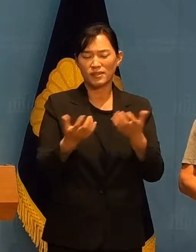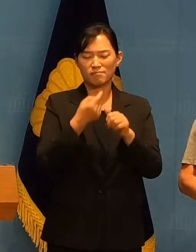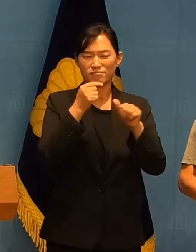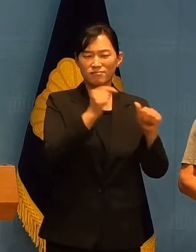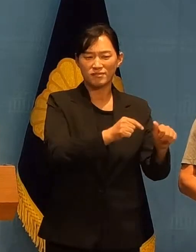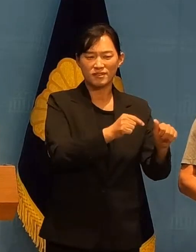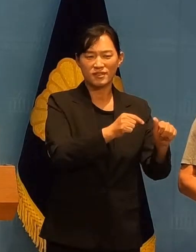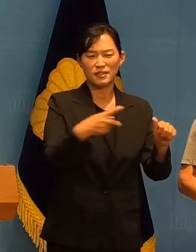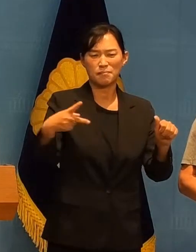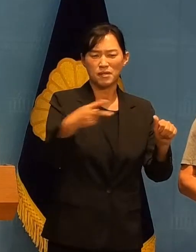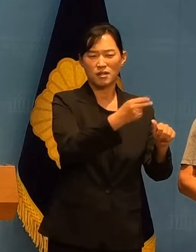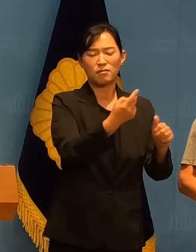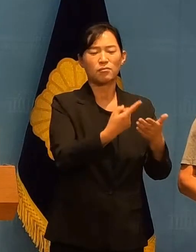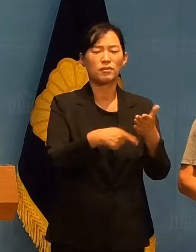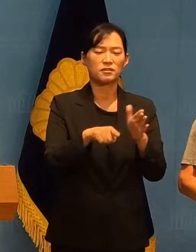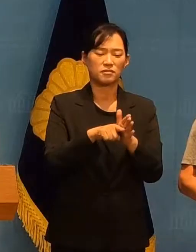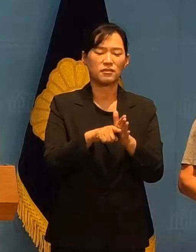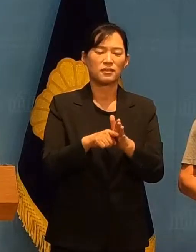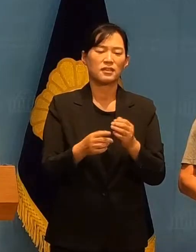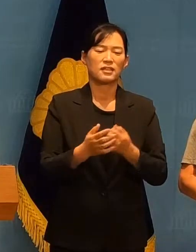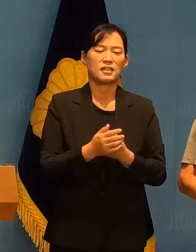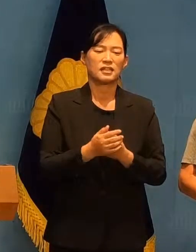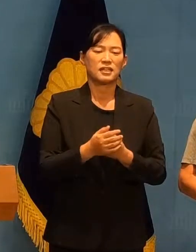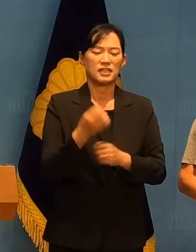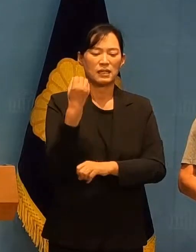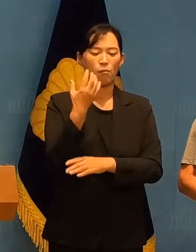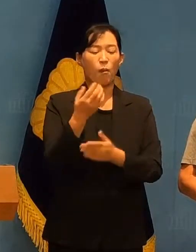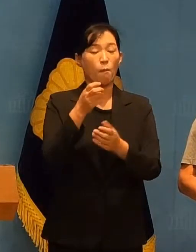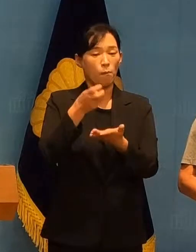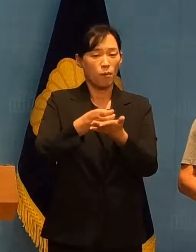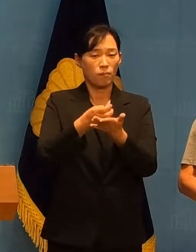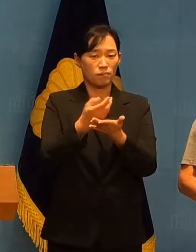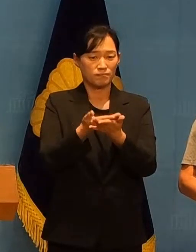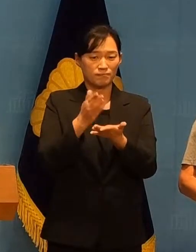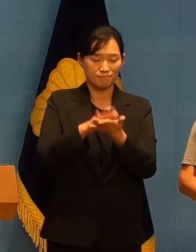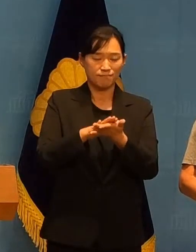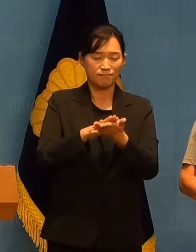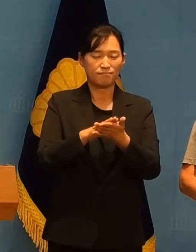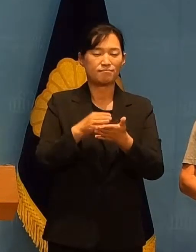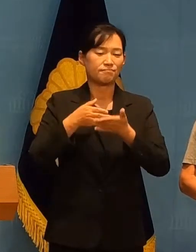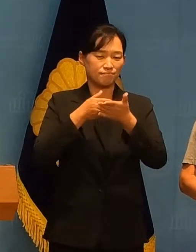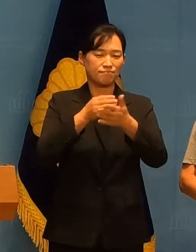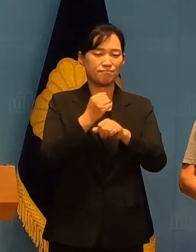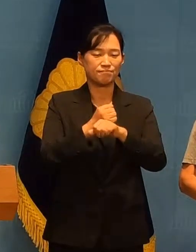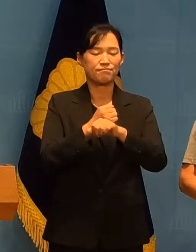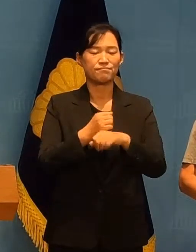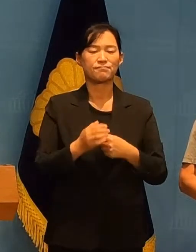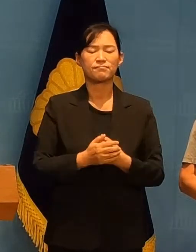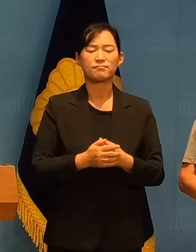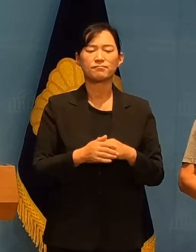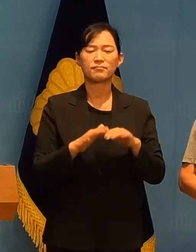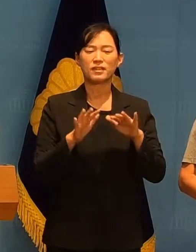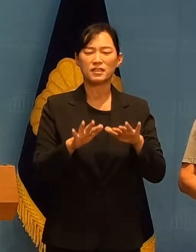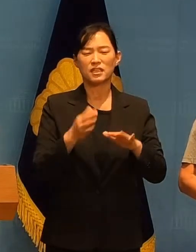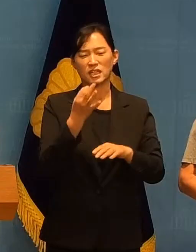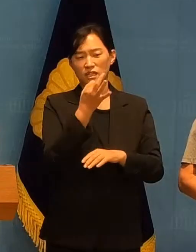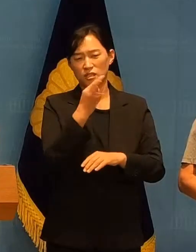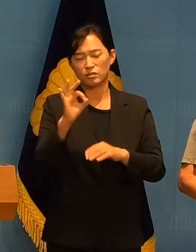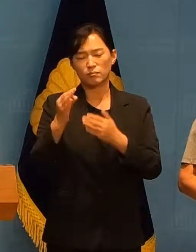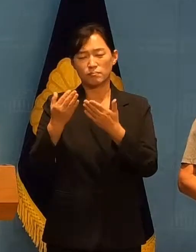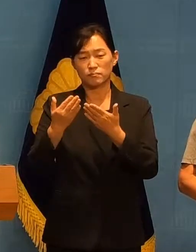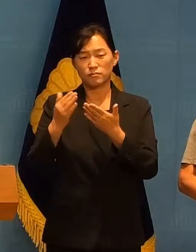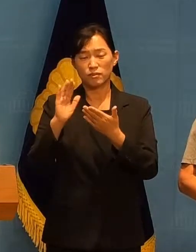위한 건설산업기본법 일부 개정안을 발의하겠습니다. 개정안은 현재 인정되는 불법